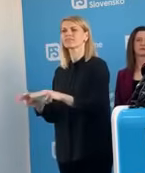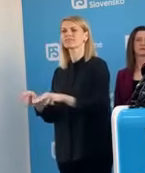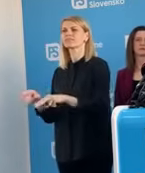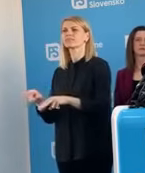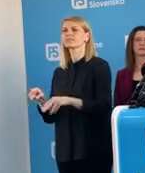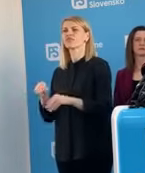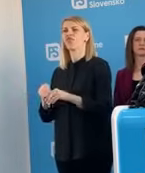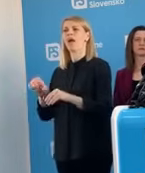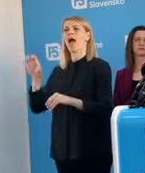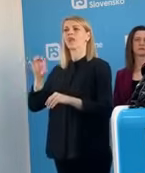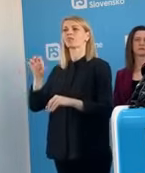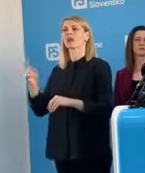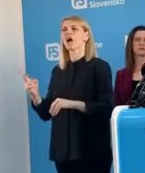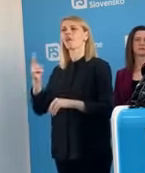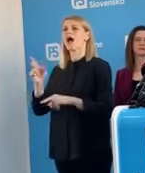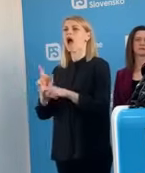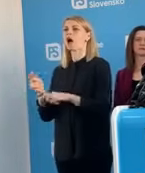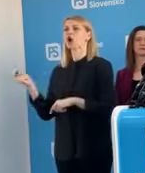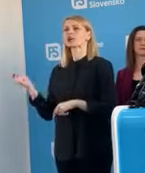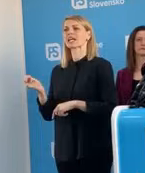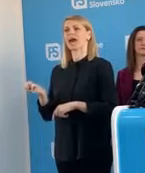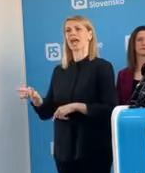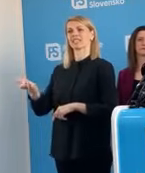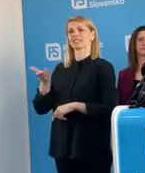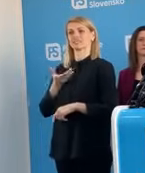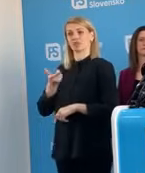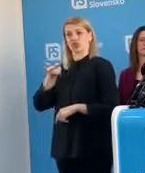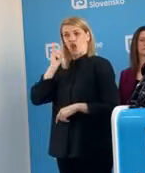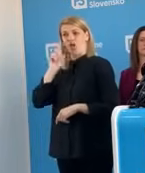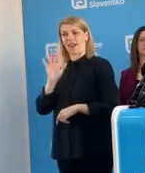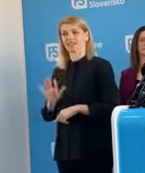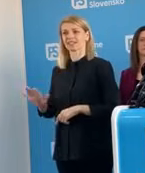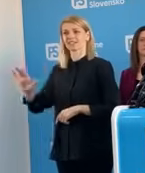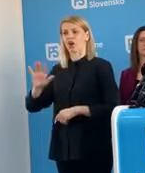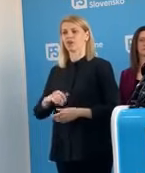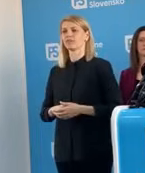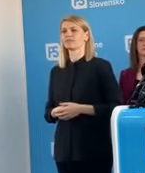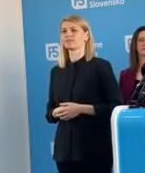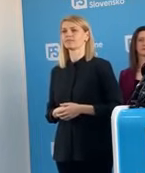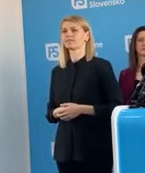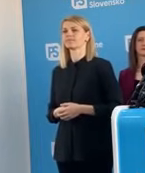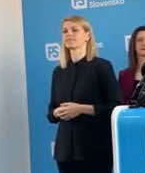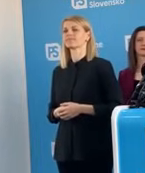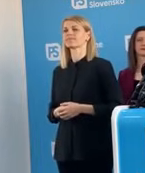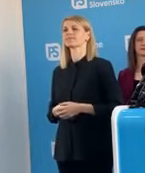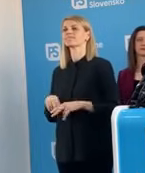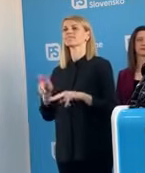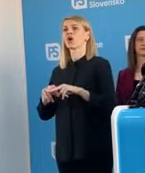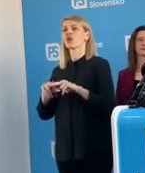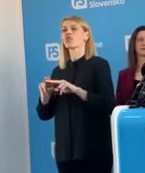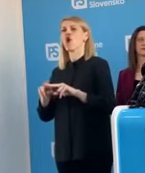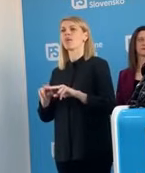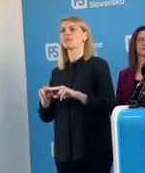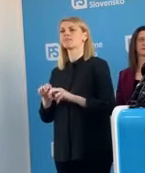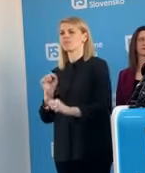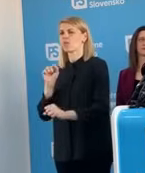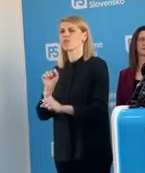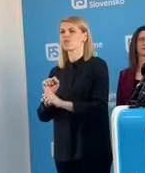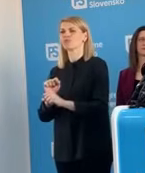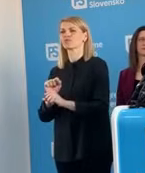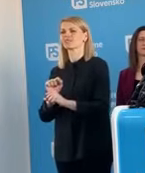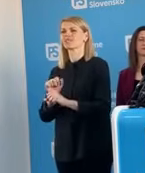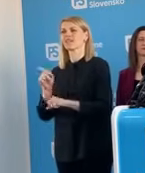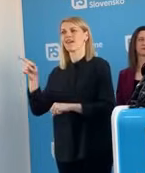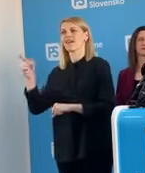chce niekoho trestať na Slovensku. Potom samozrejme asi niekto vysvetlil pánovi premiérovi,